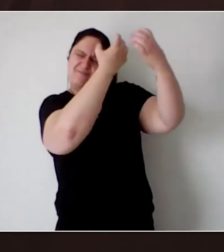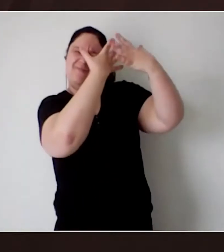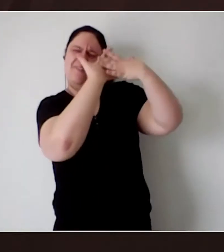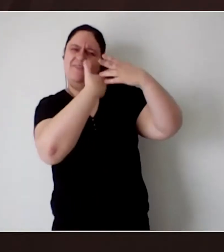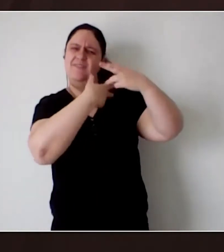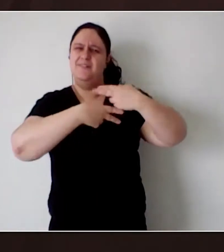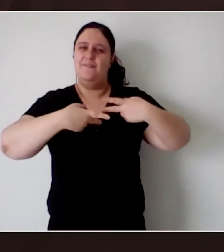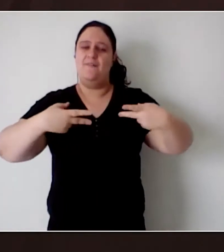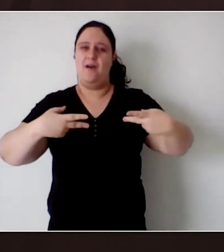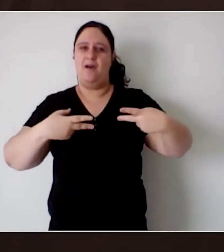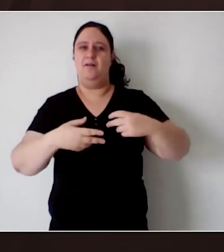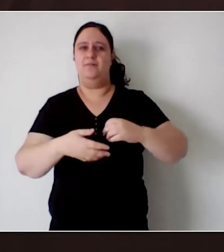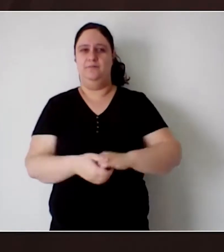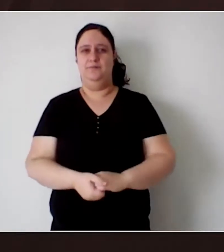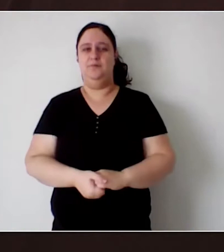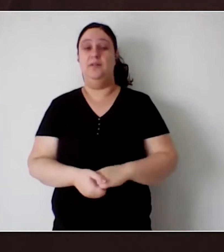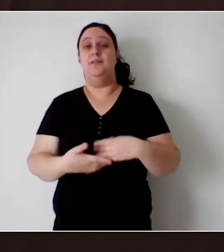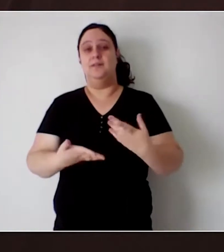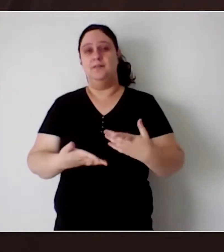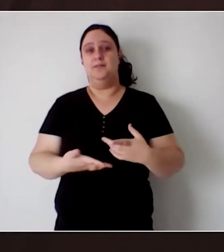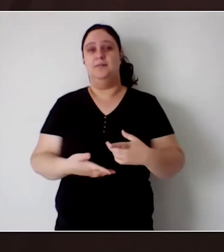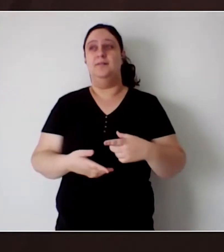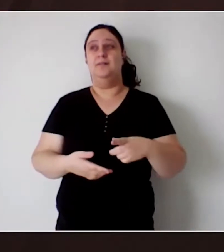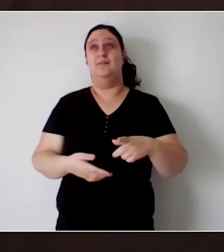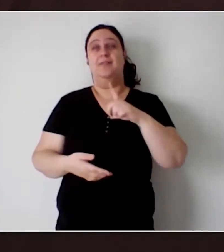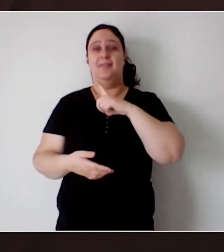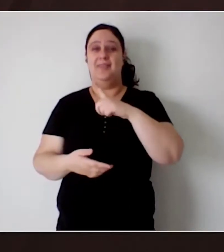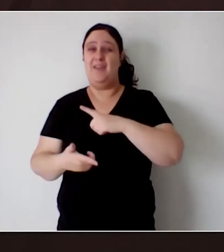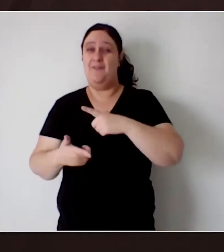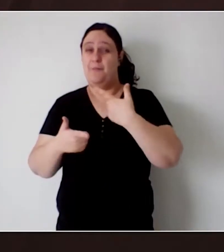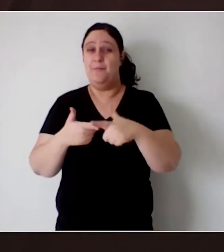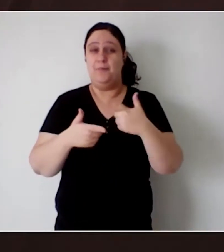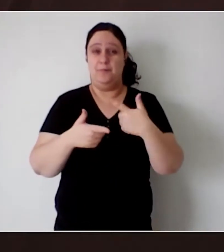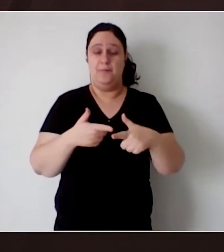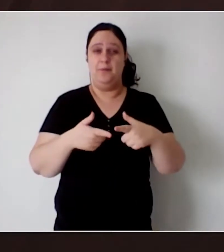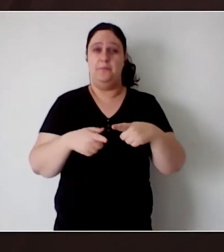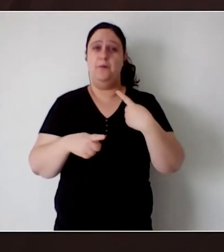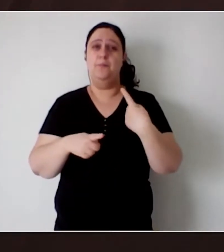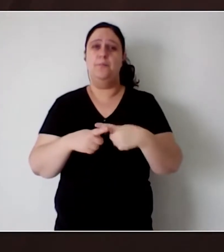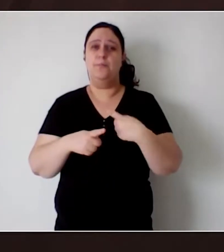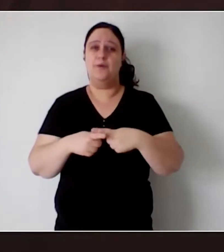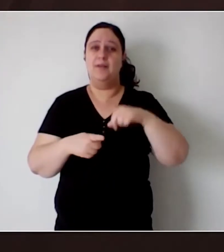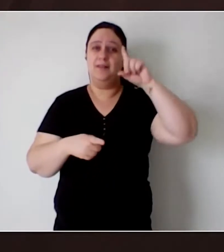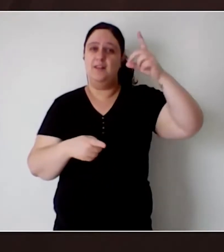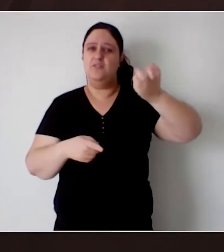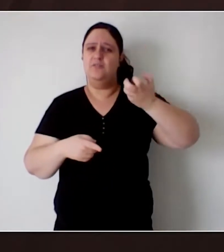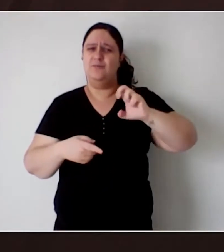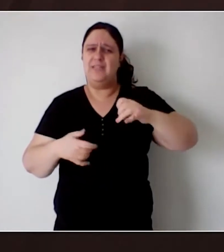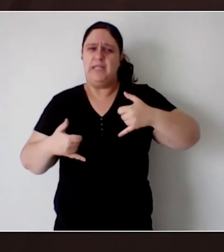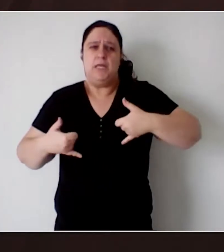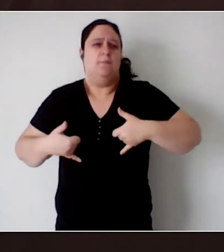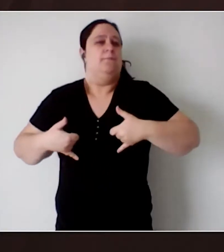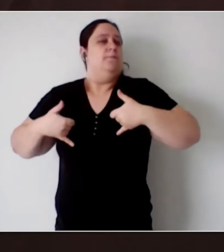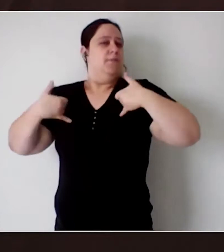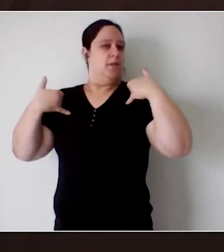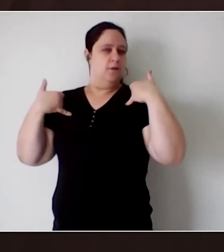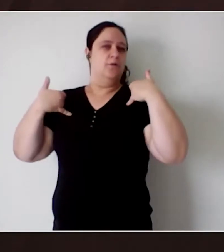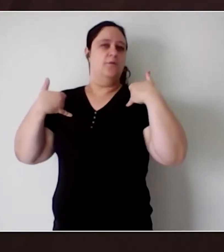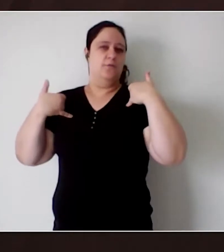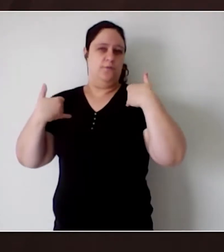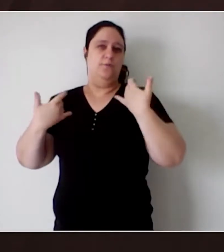na carne dele para que não se ensoberbecesse. Não é isso? Então, graças